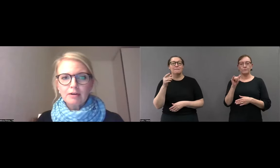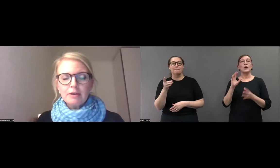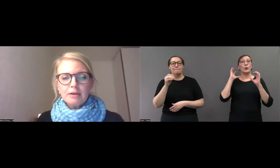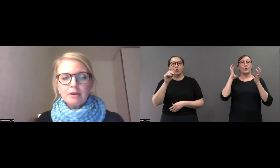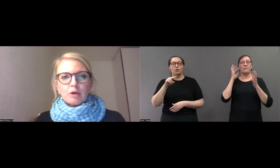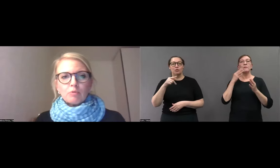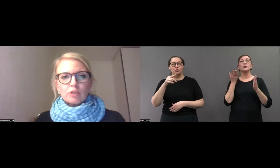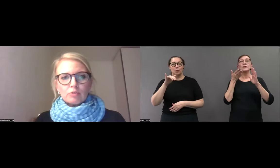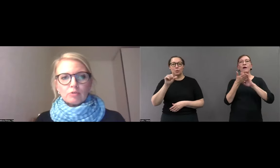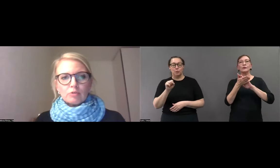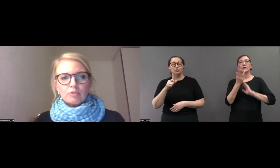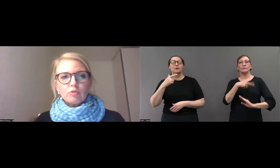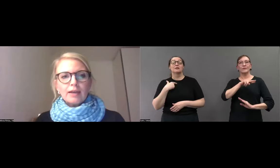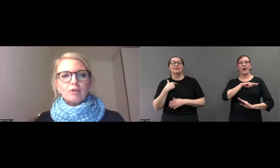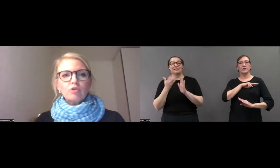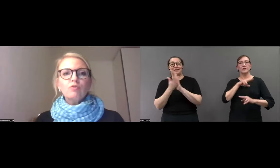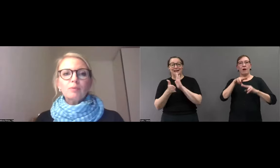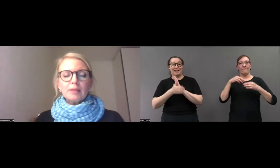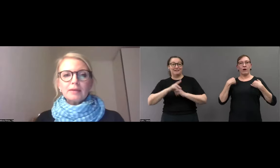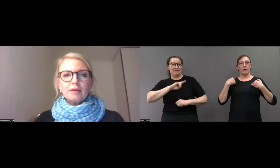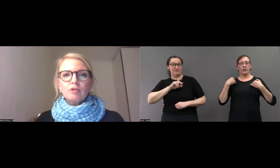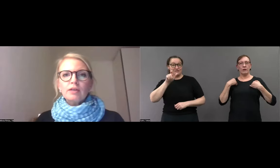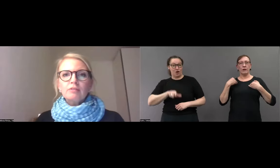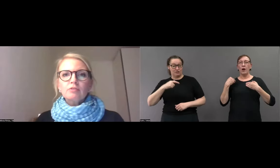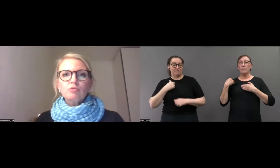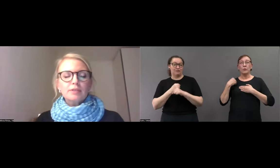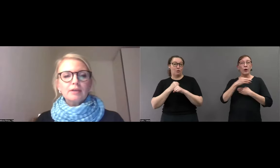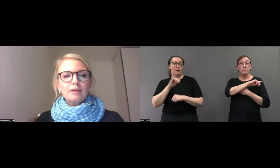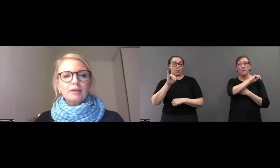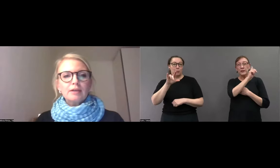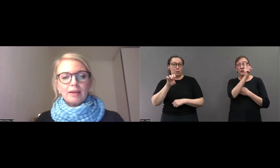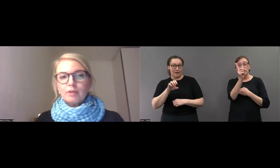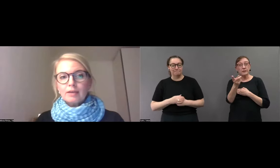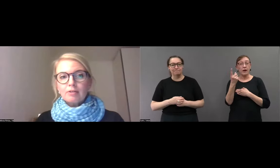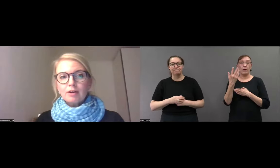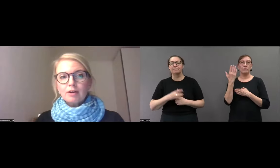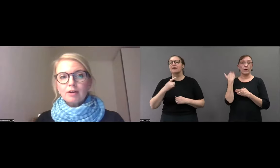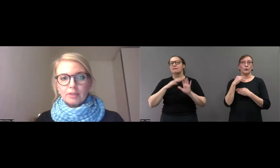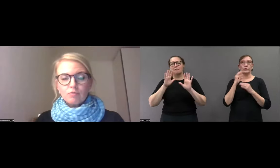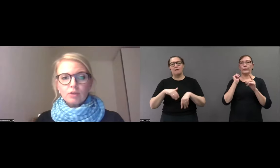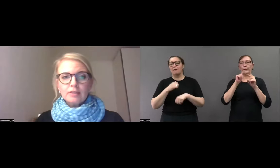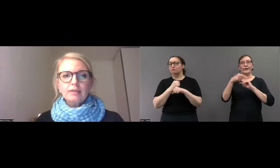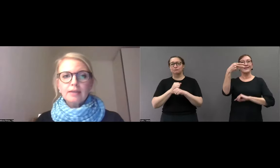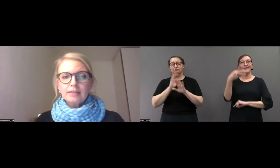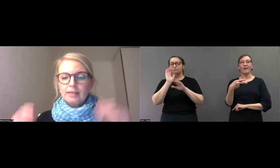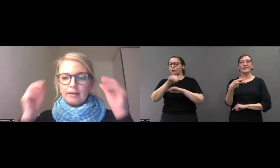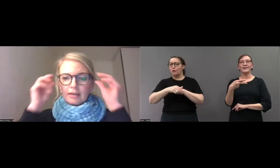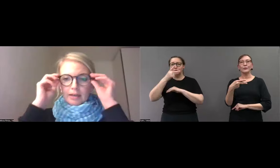saavutettavuusvastaavana. Mun tausta Ylellä on hyvin pitkä. Olen työskennellyt Ylellä yli 20